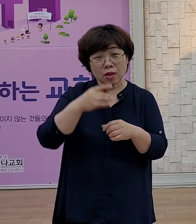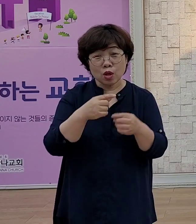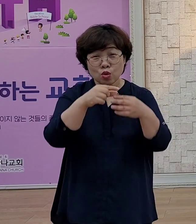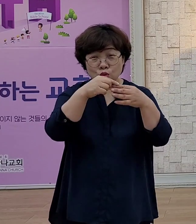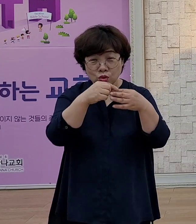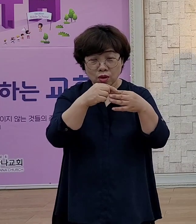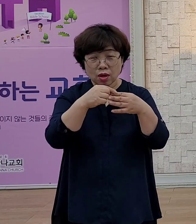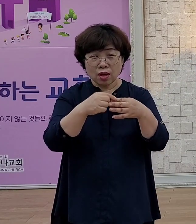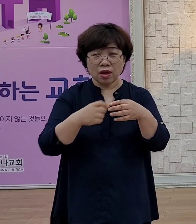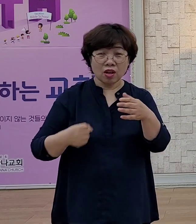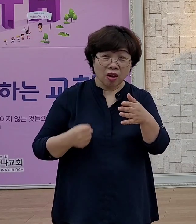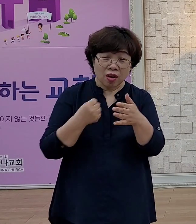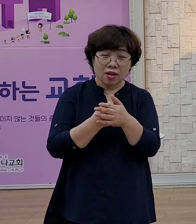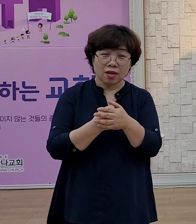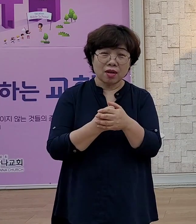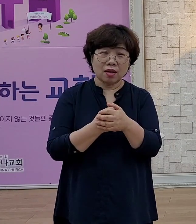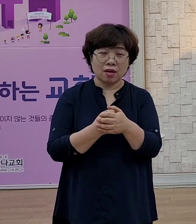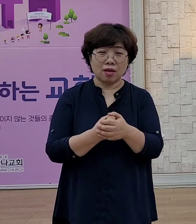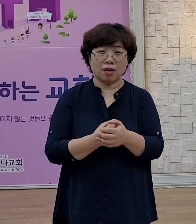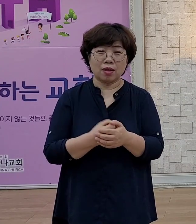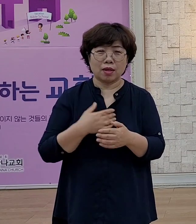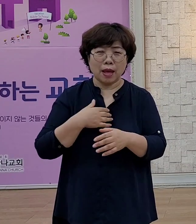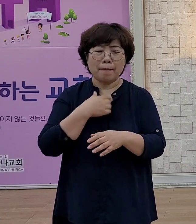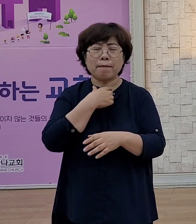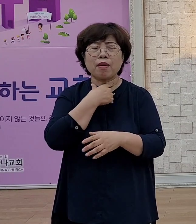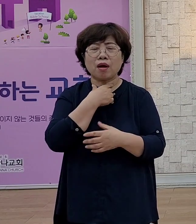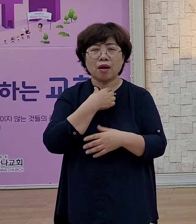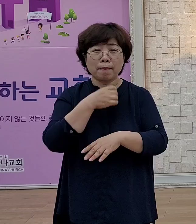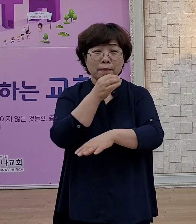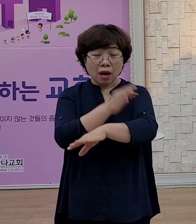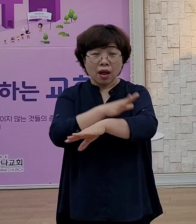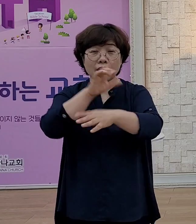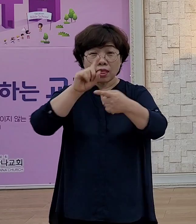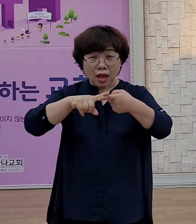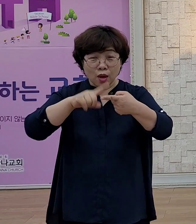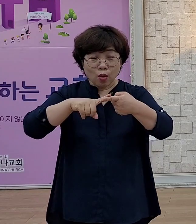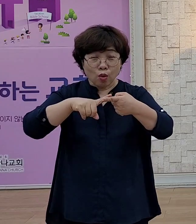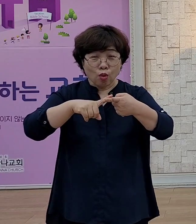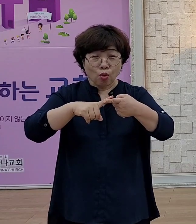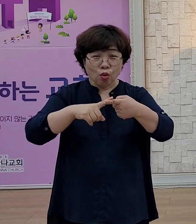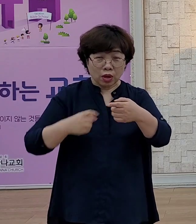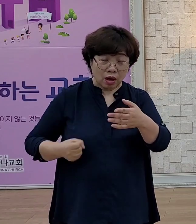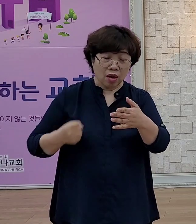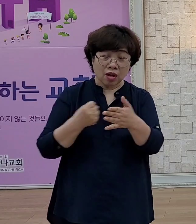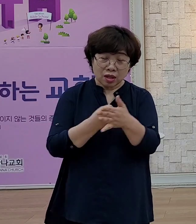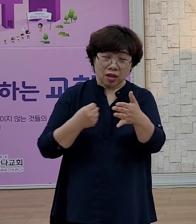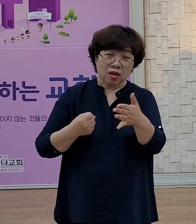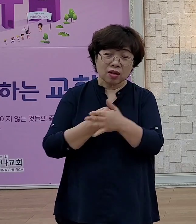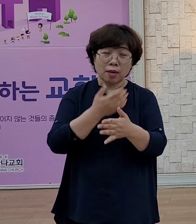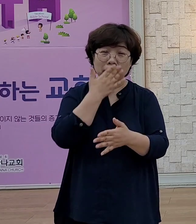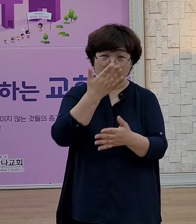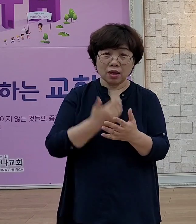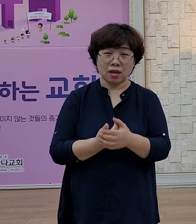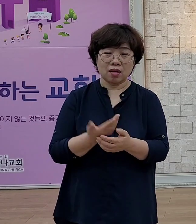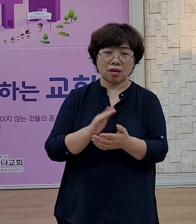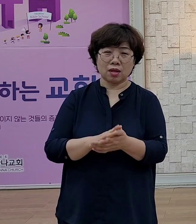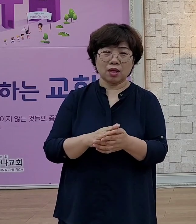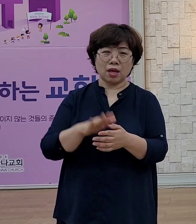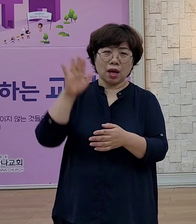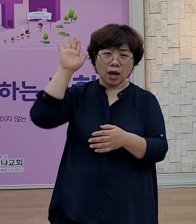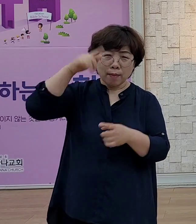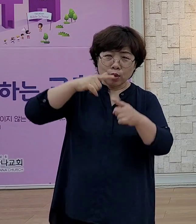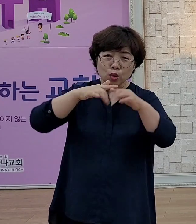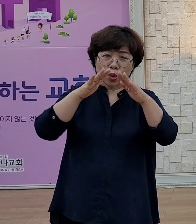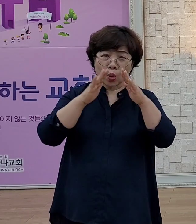것들을, 그렇죠, 물론 내 편리한 대로 내가 원하는 대로 얼마든지 결정하고 살 수 있지. 앞으로 교회가 어디로 갈